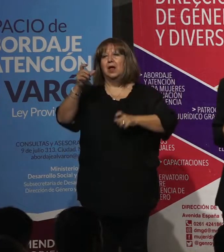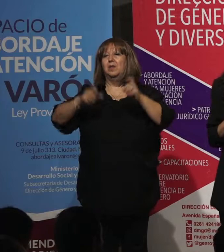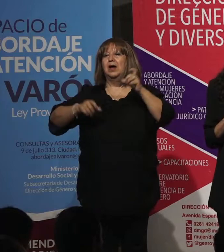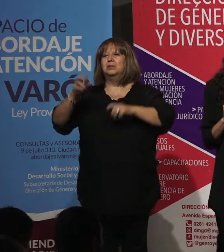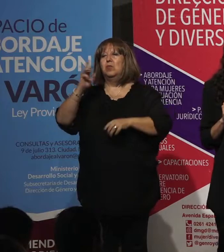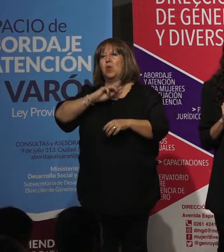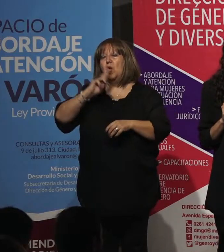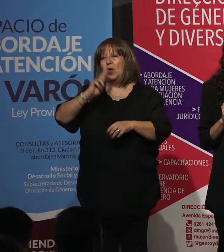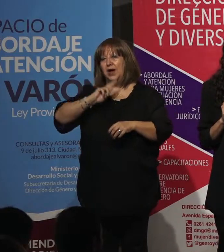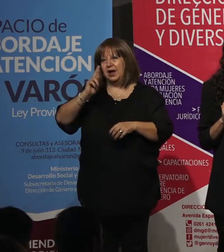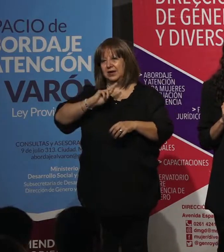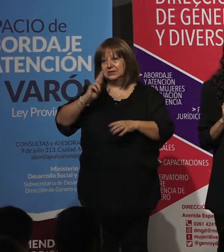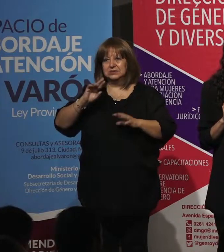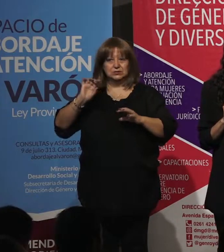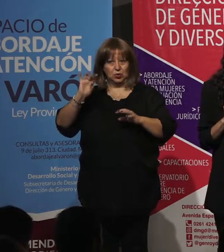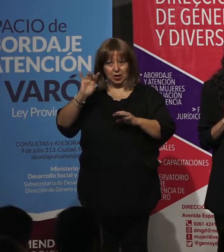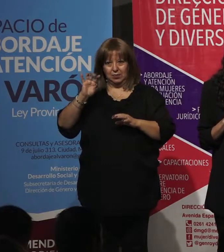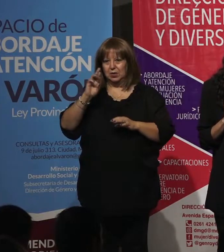mujeres.